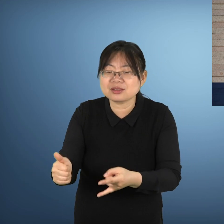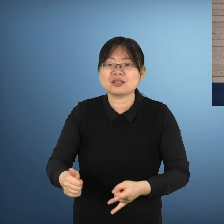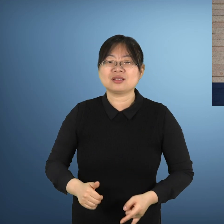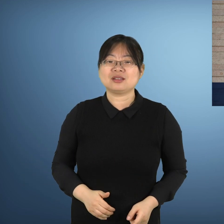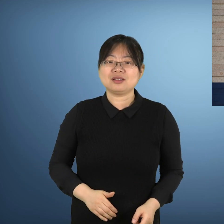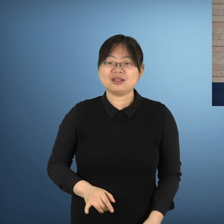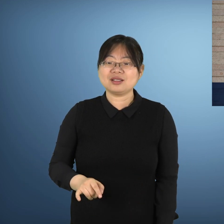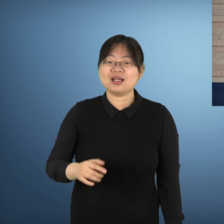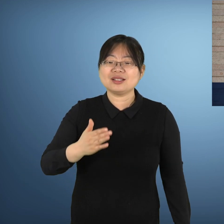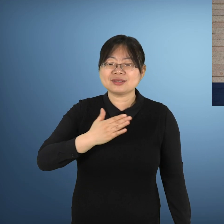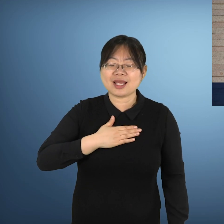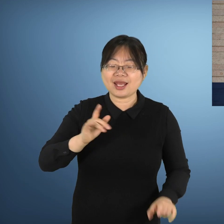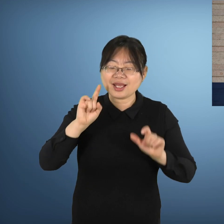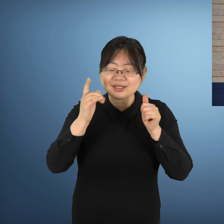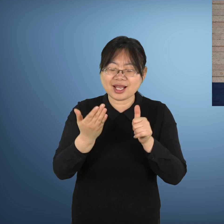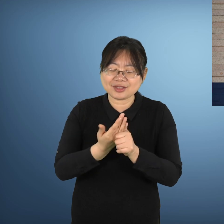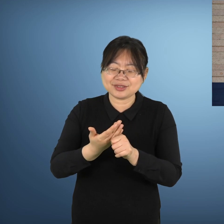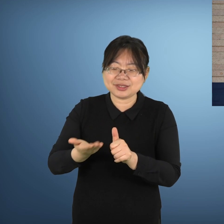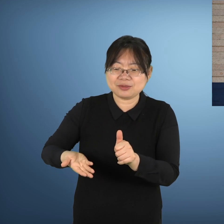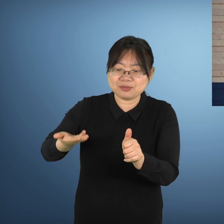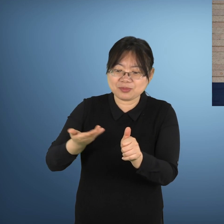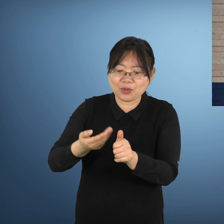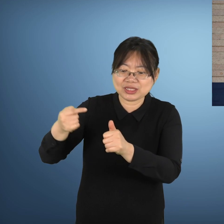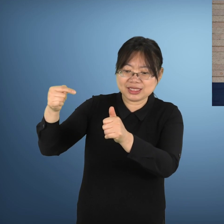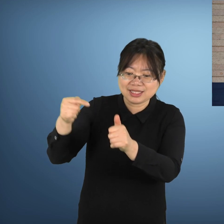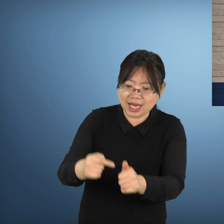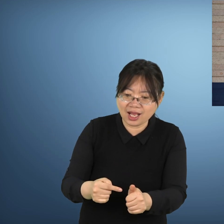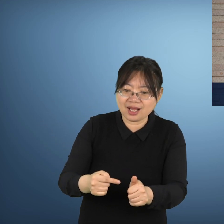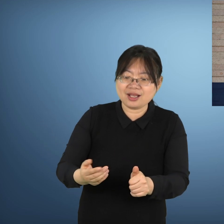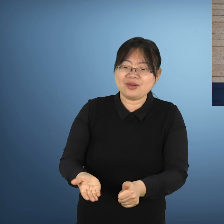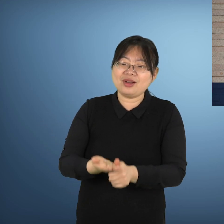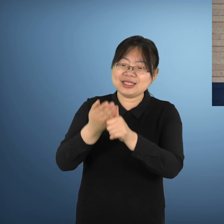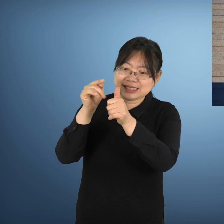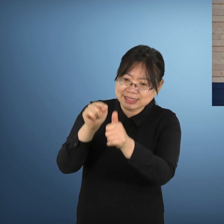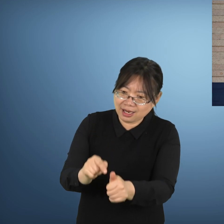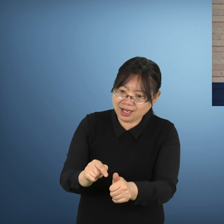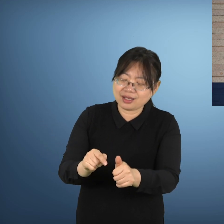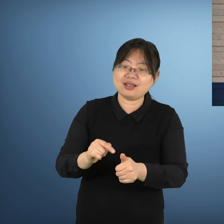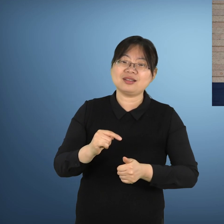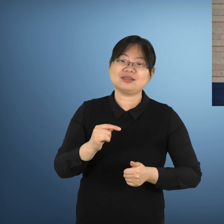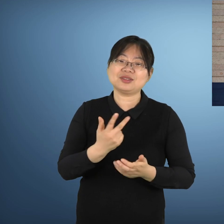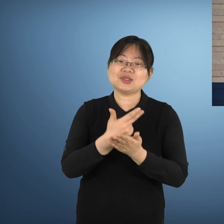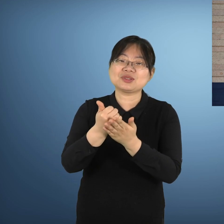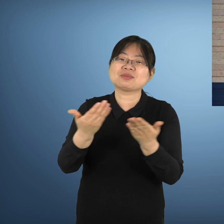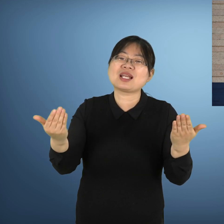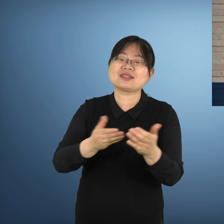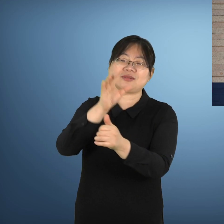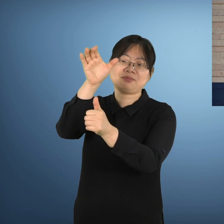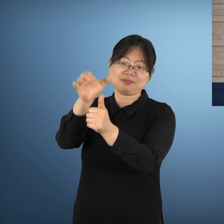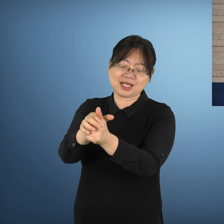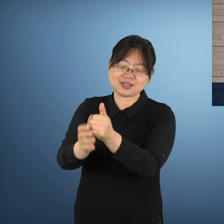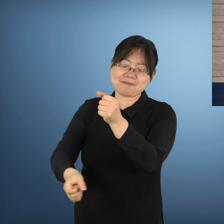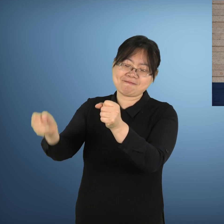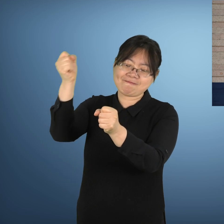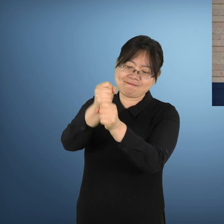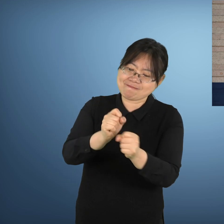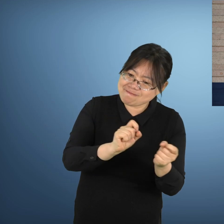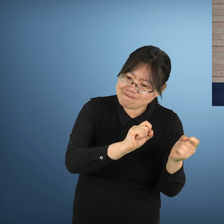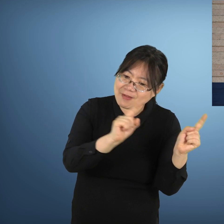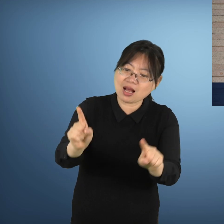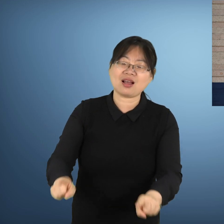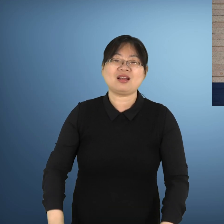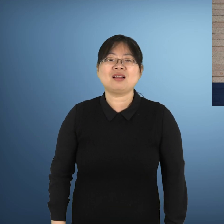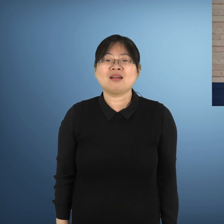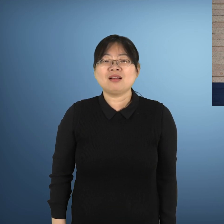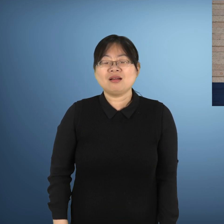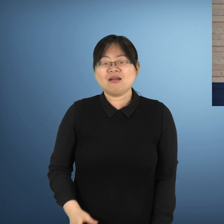내 양을 먹이라, 내 양을 치라, 내 양을 먹이라, 사명을 회복해 주세요. 이게 더 이상한 거예요